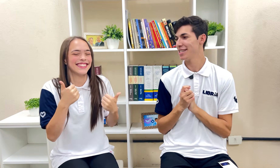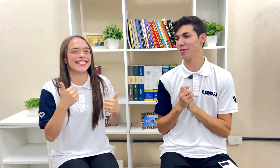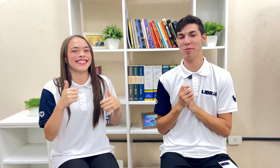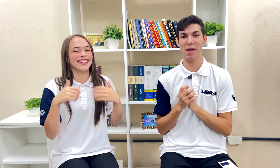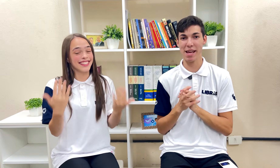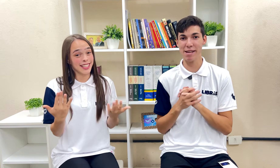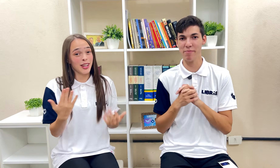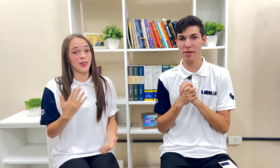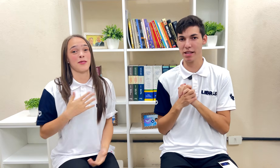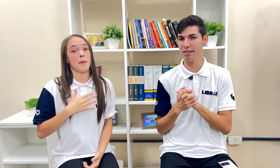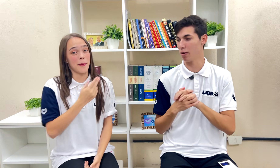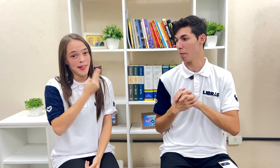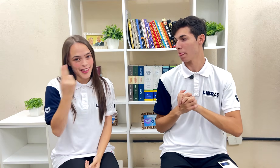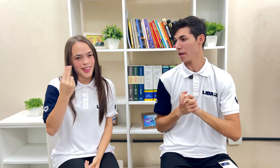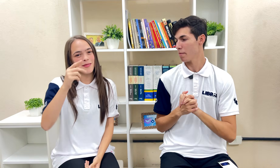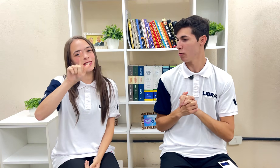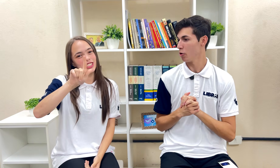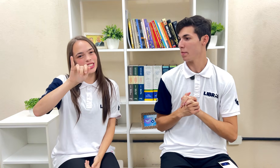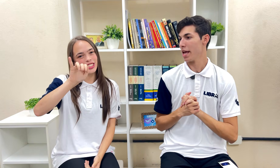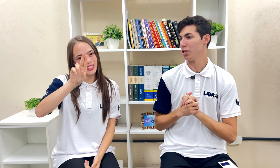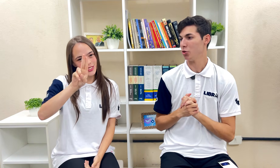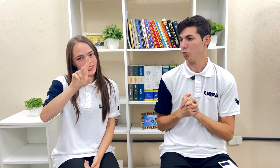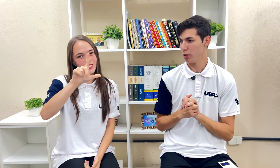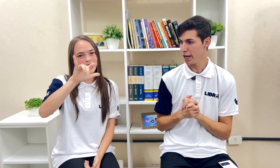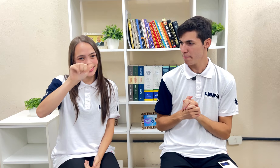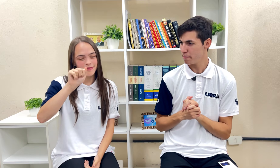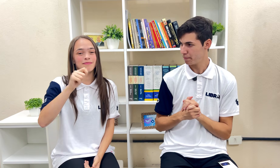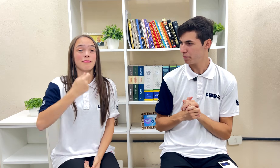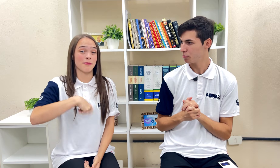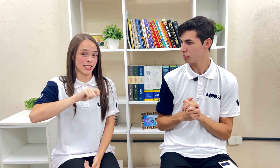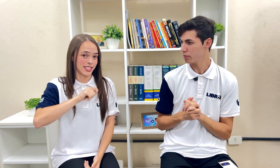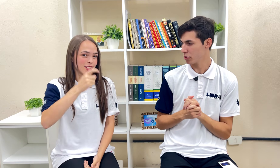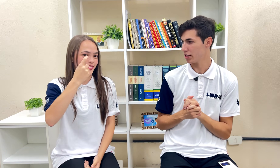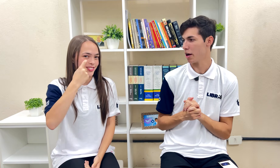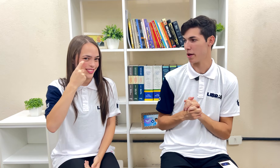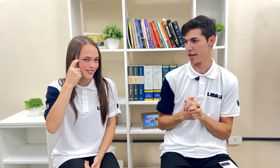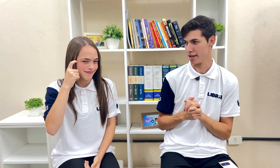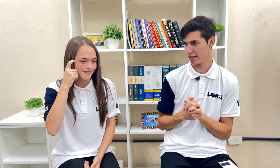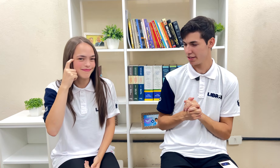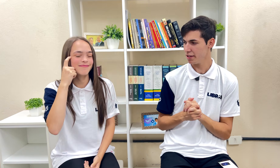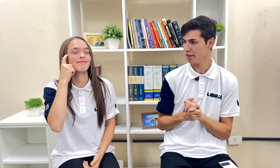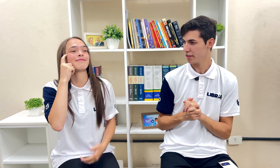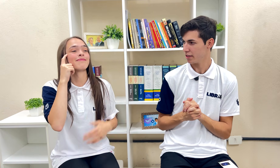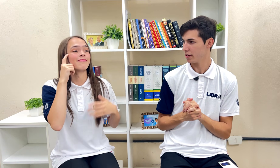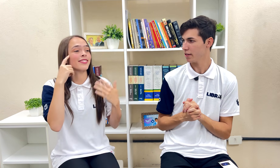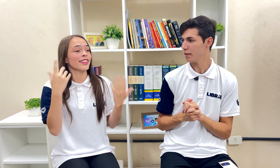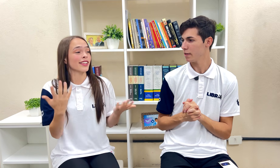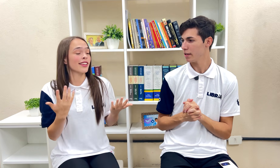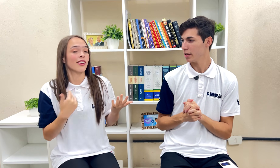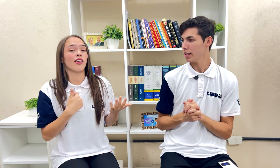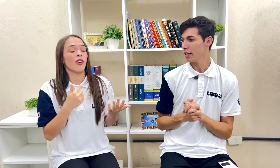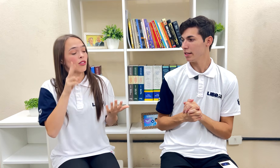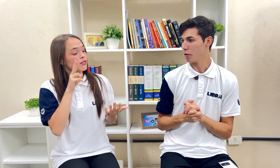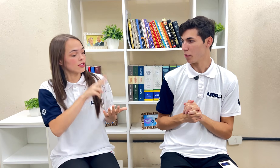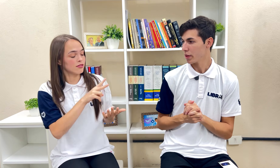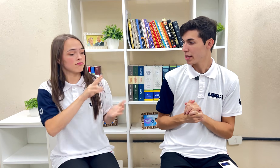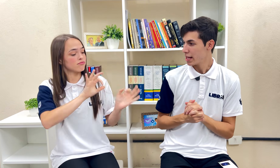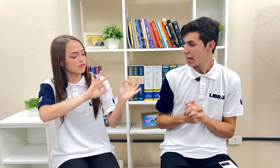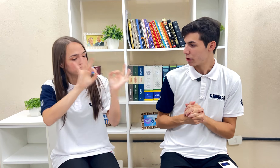Tudo bem? Então, meu nome é Júlia, meu sinal é esse. Então, quando